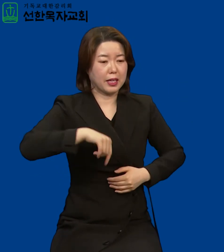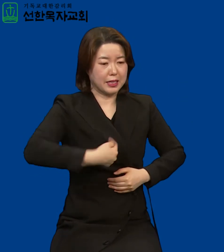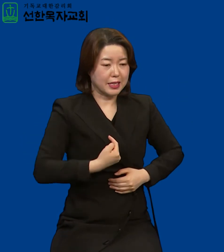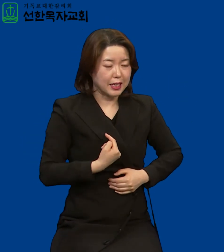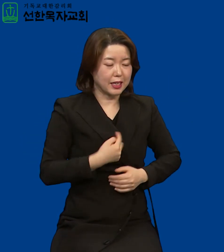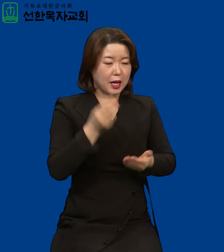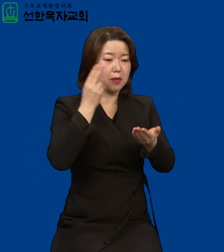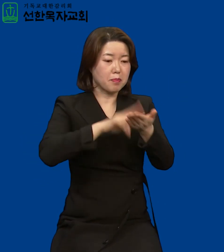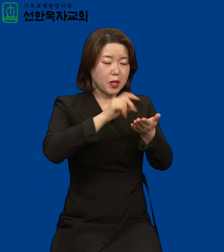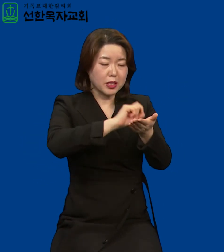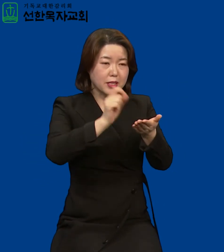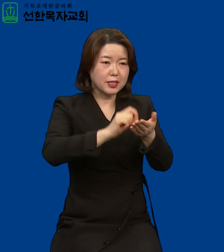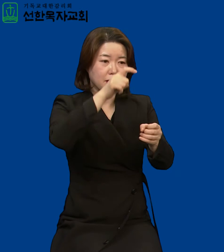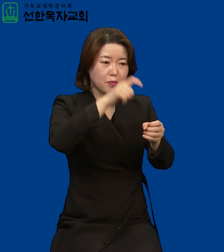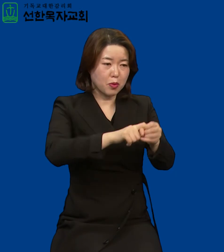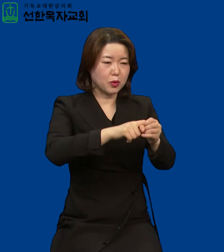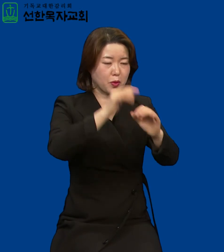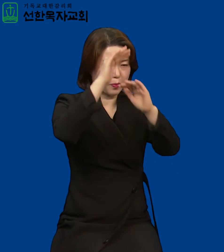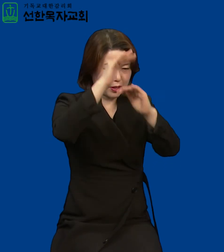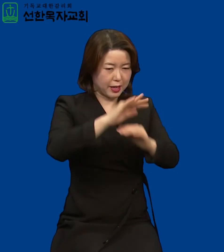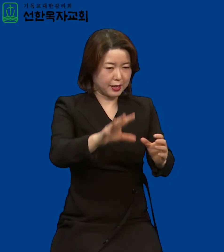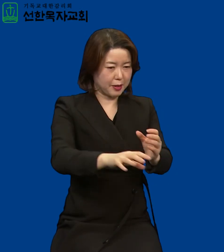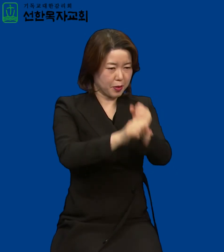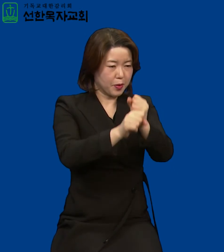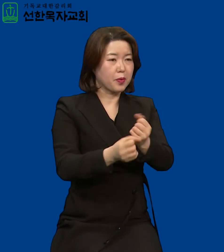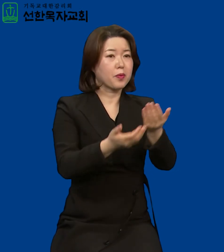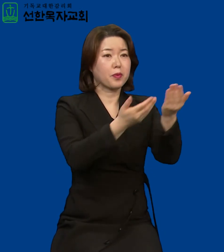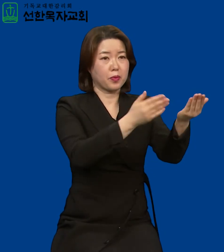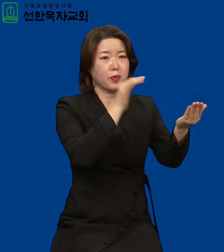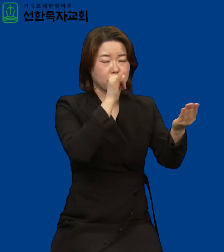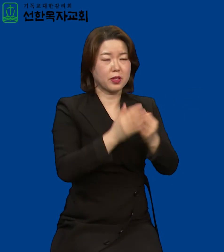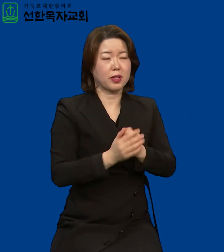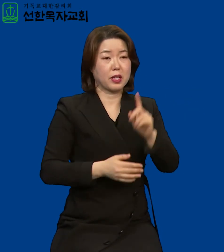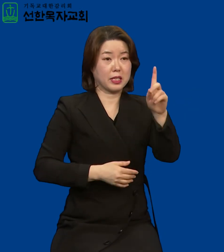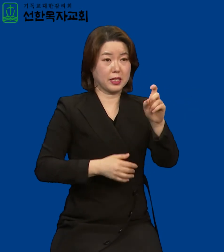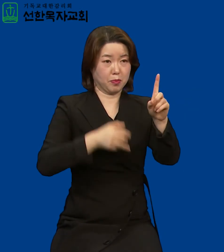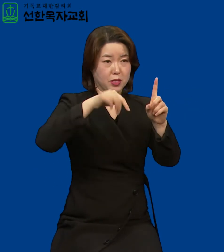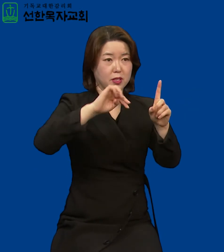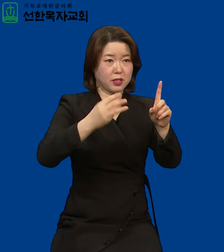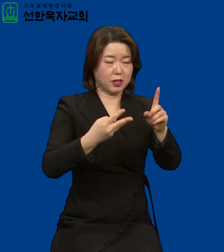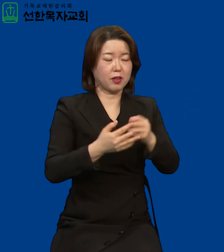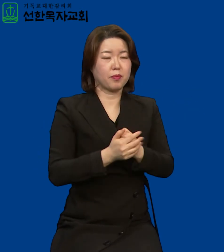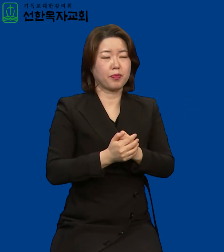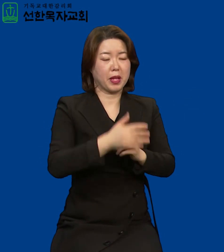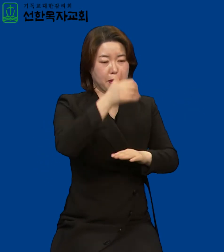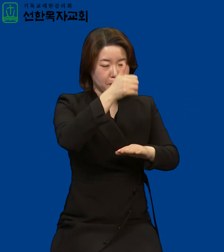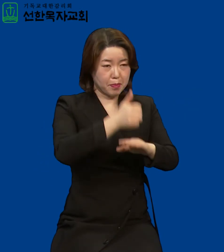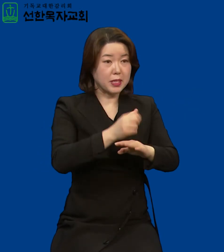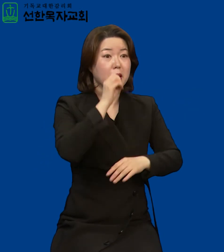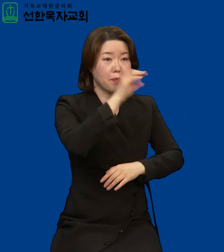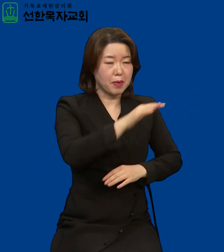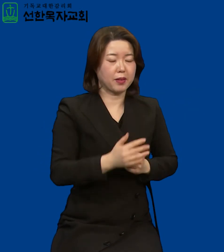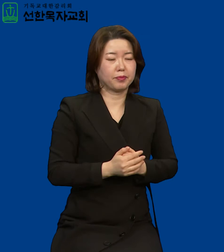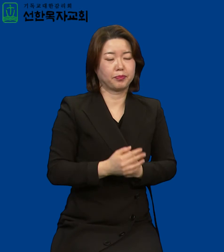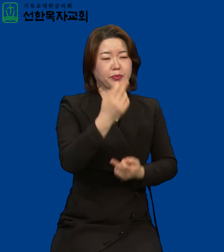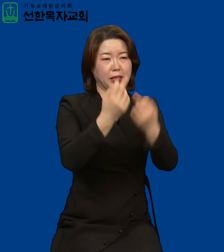목적을 간단하게 정리해서 말씀합니다. 11절에 끝으로 말합니다.